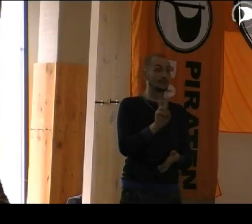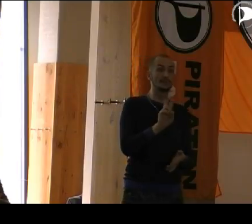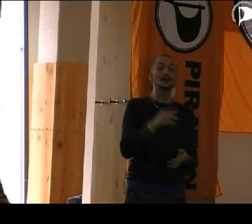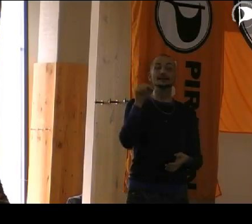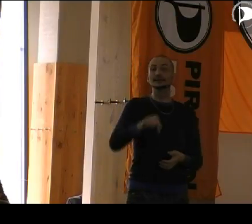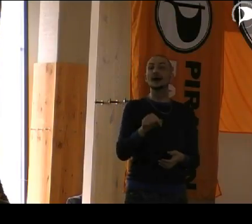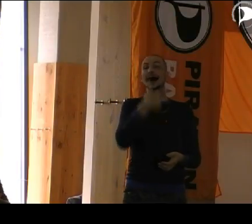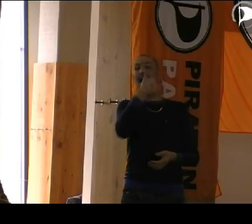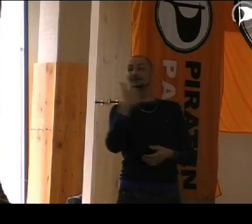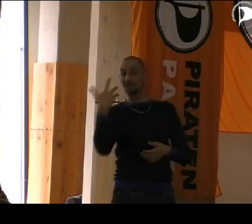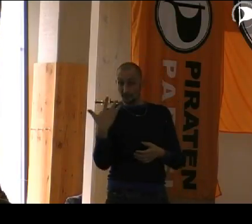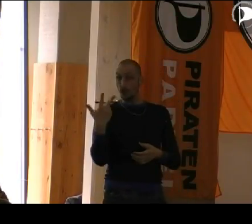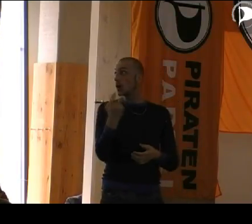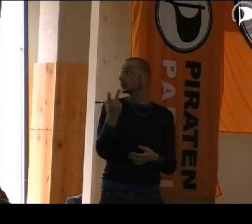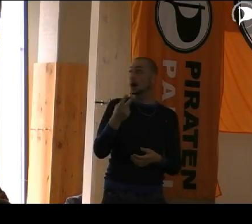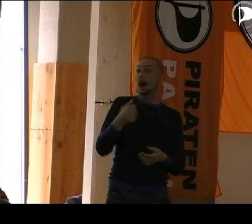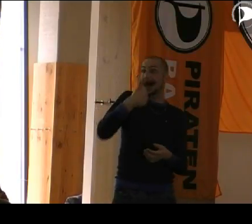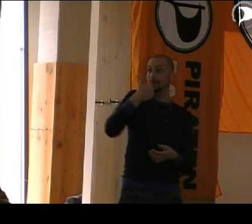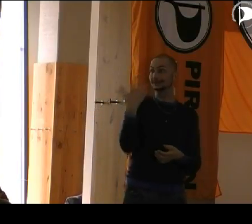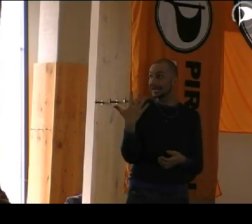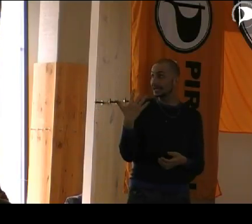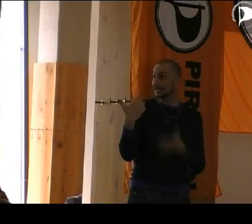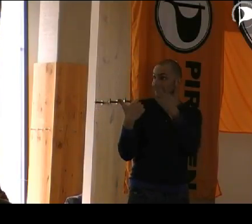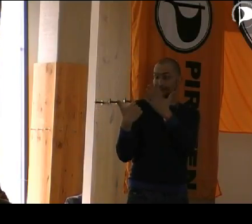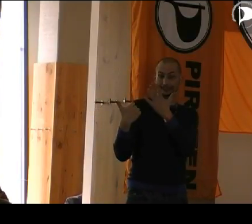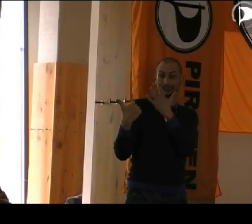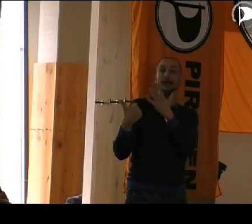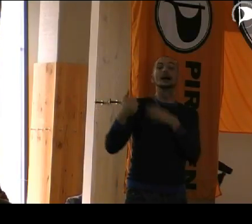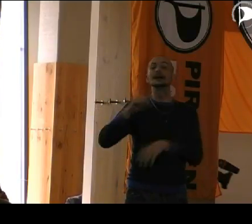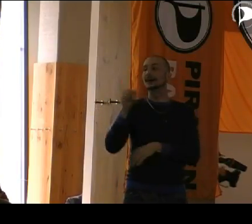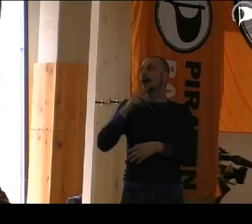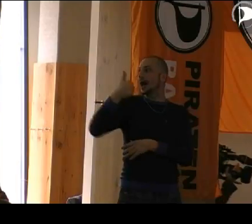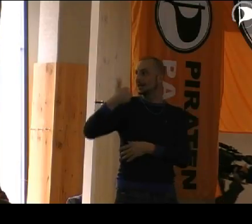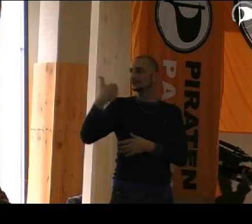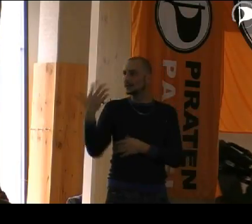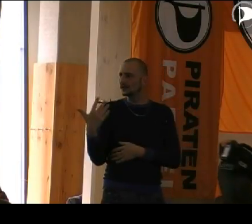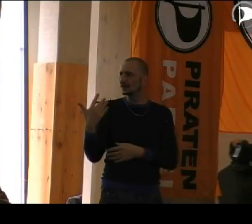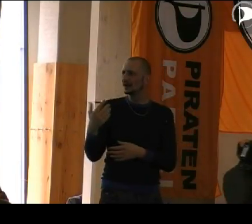das ist eine gut bei denen wir also gerade schon mal diskutiert haben